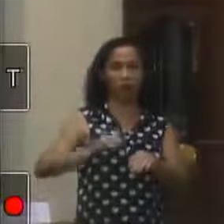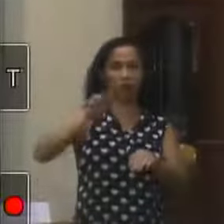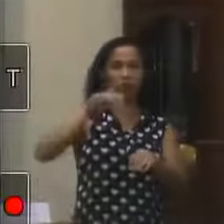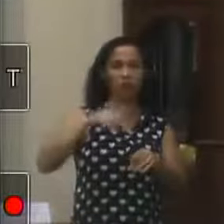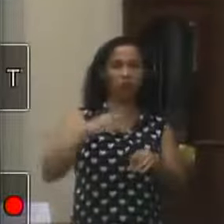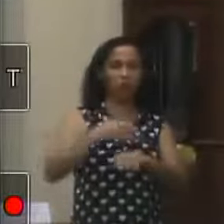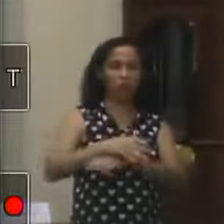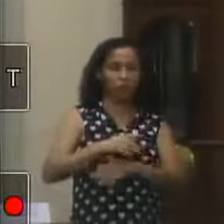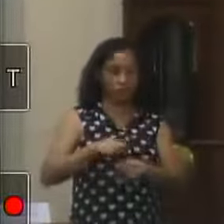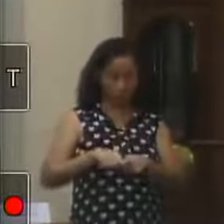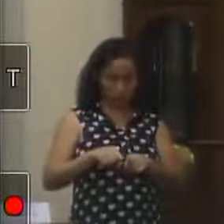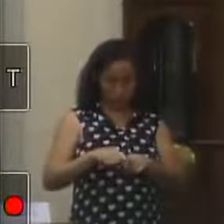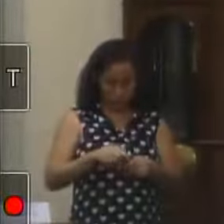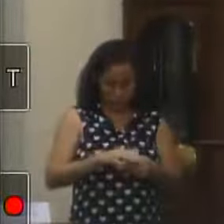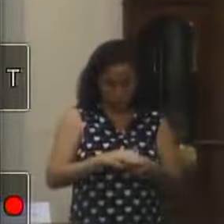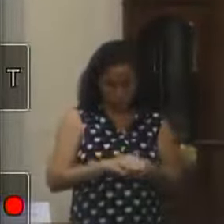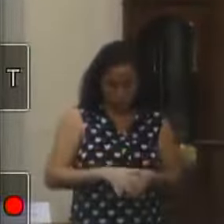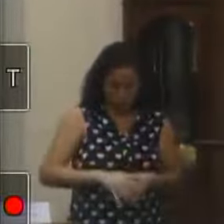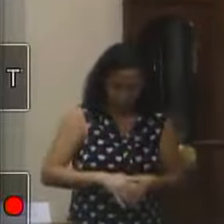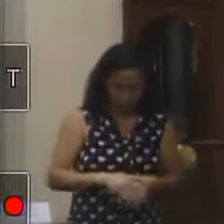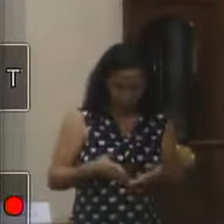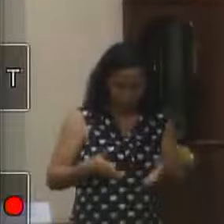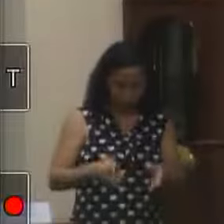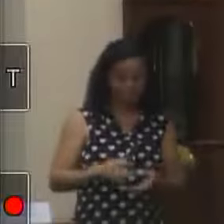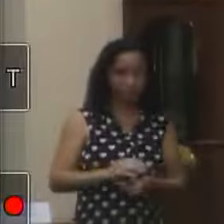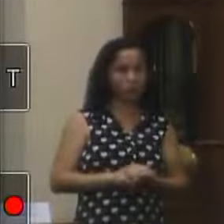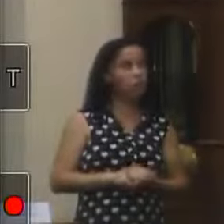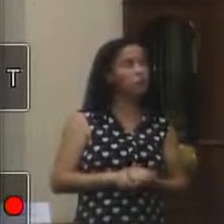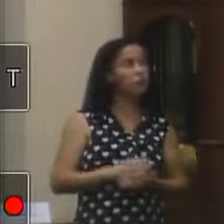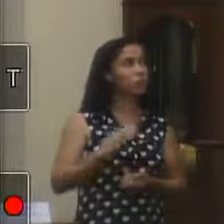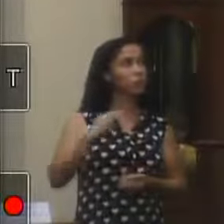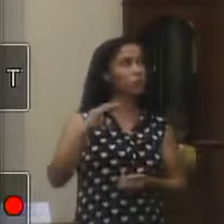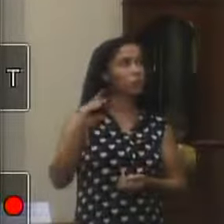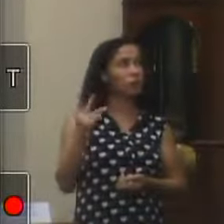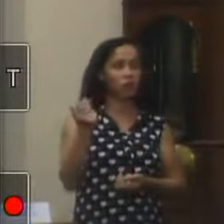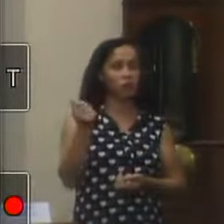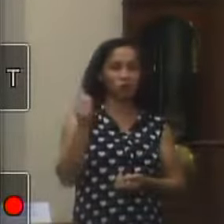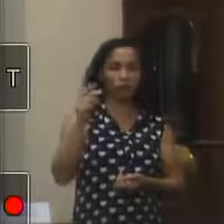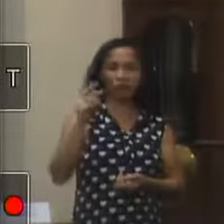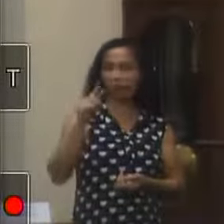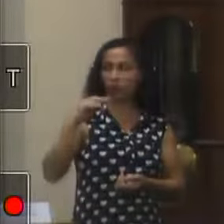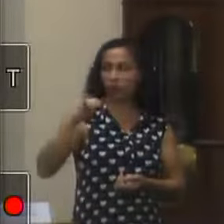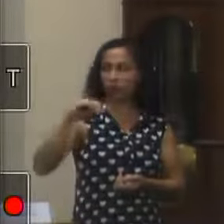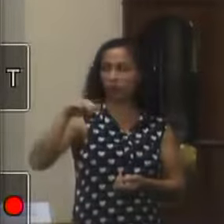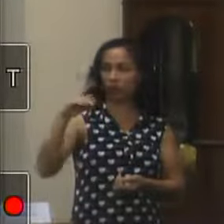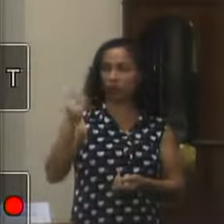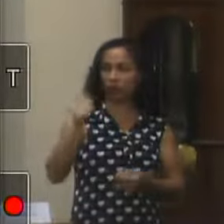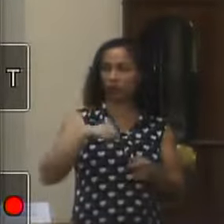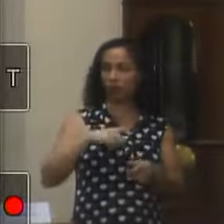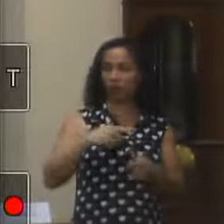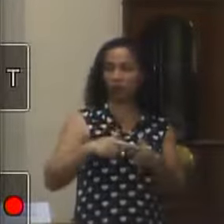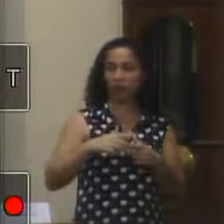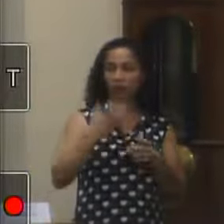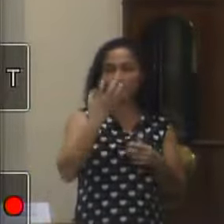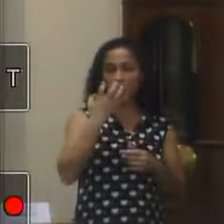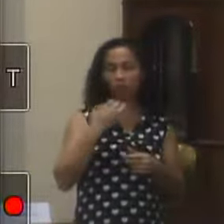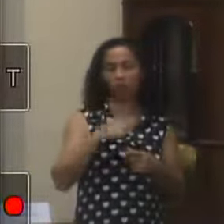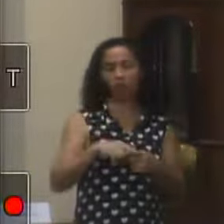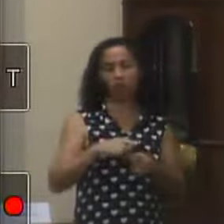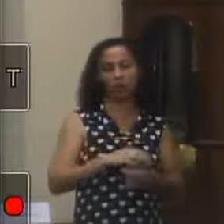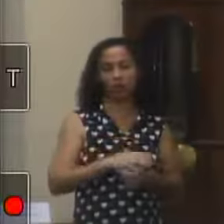ali, chegando ali naquela locação de veículo ali, teve ali um problema sério ali em relação